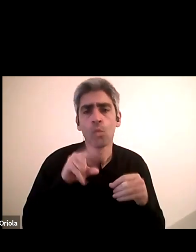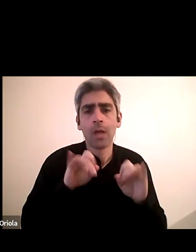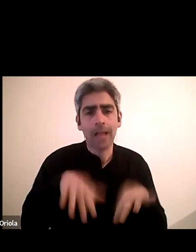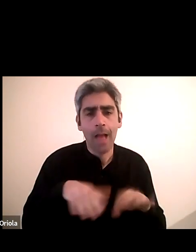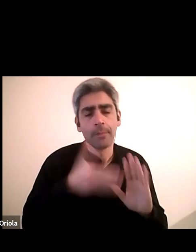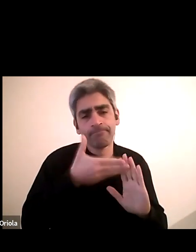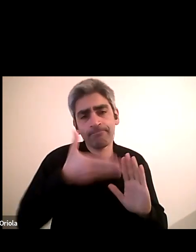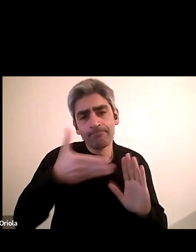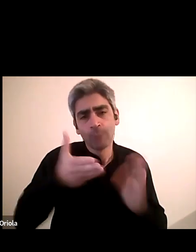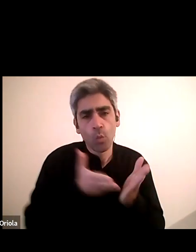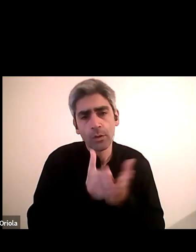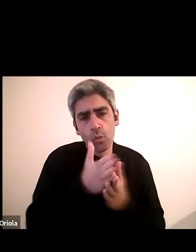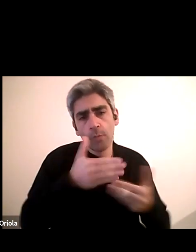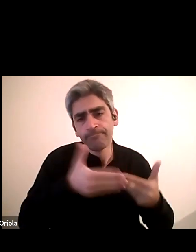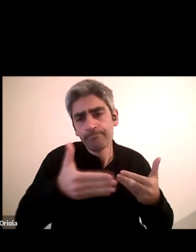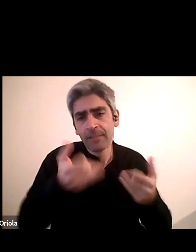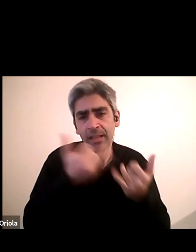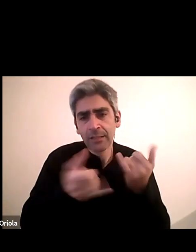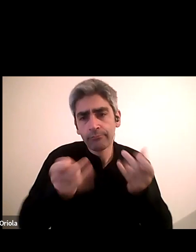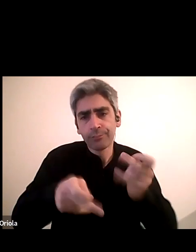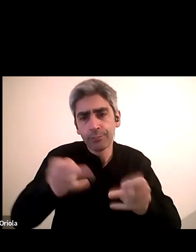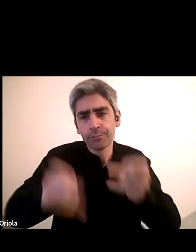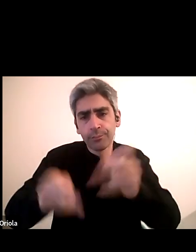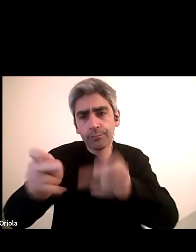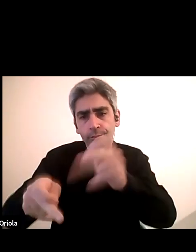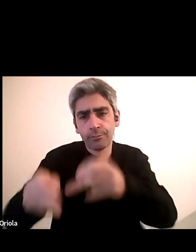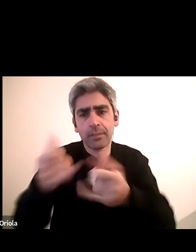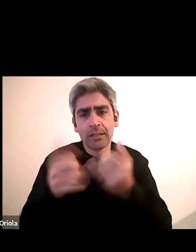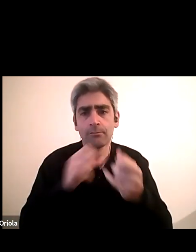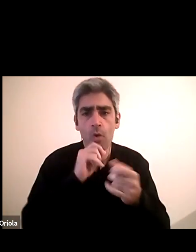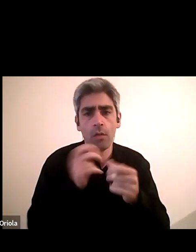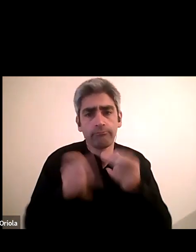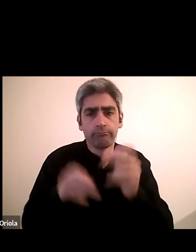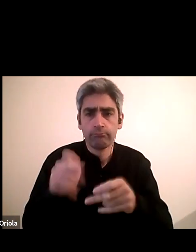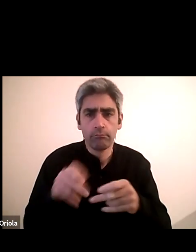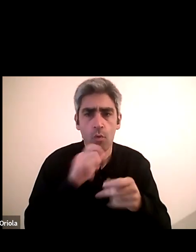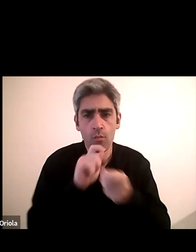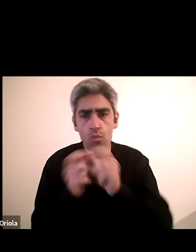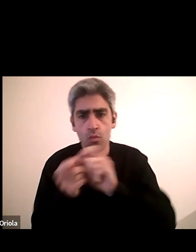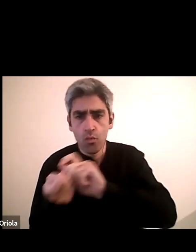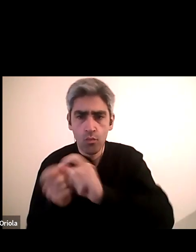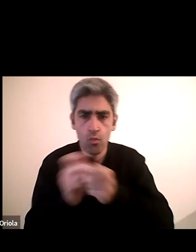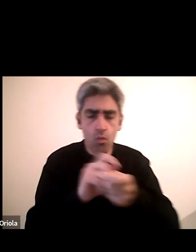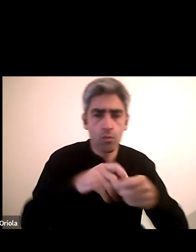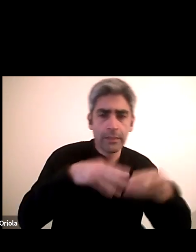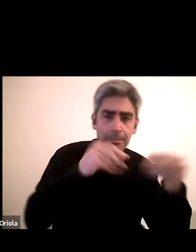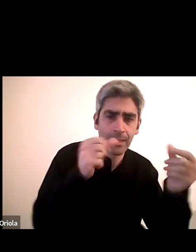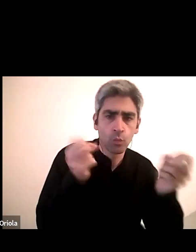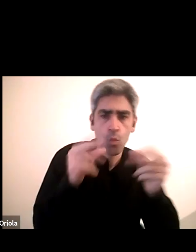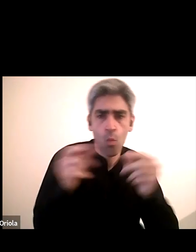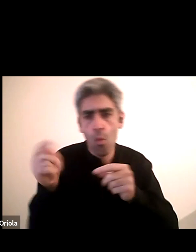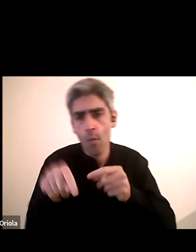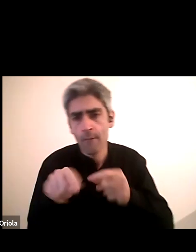É um processo em contínuo, porque os riscos também são eles voláteis e, portanto, vão